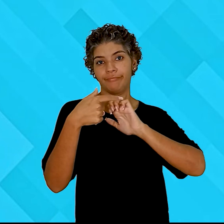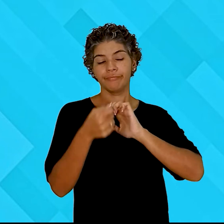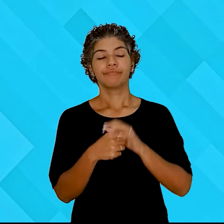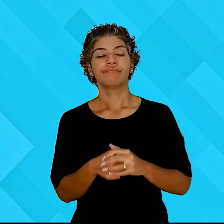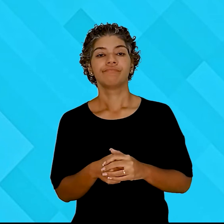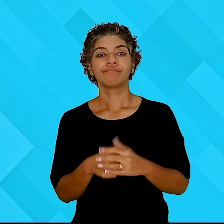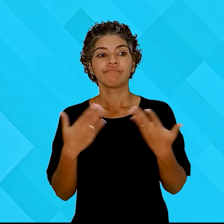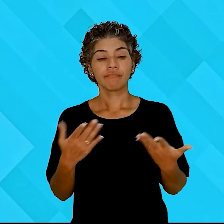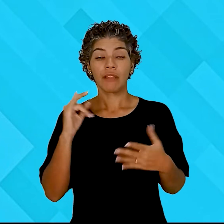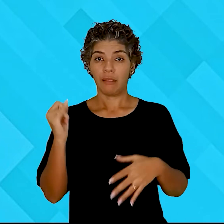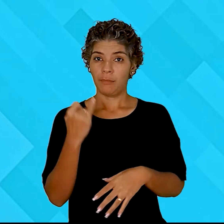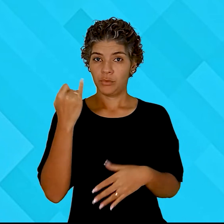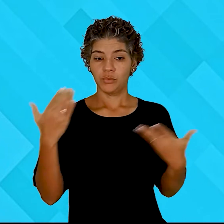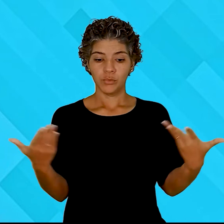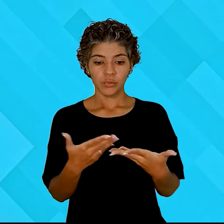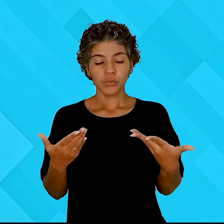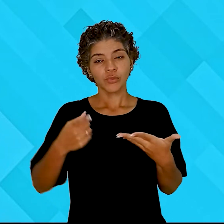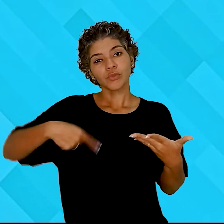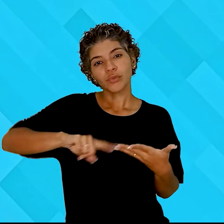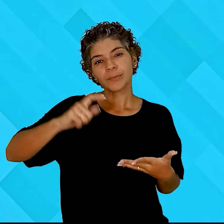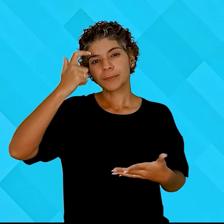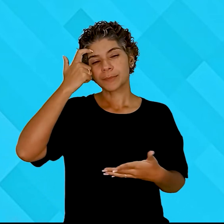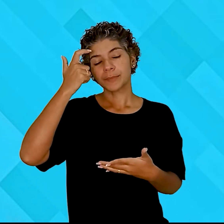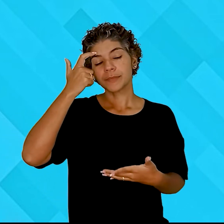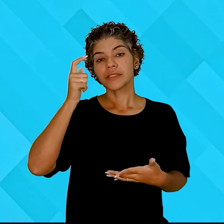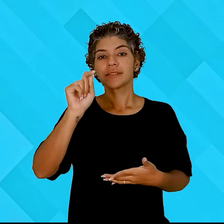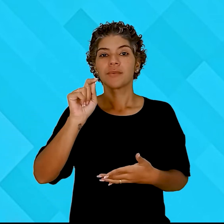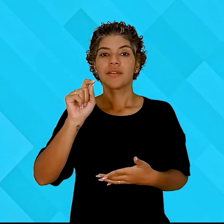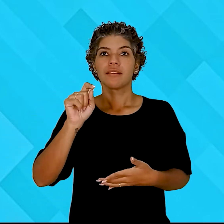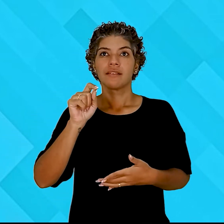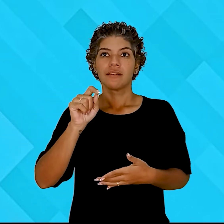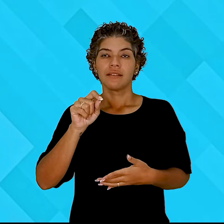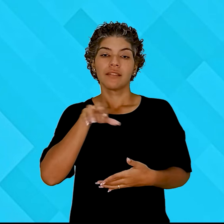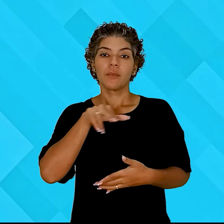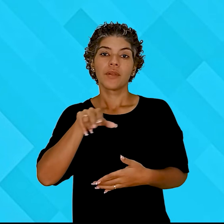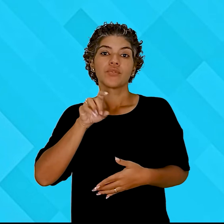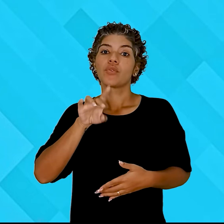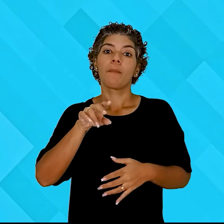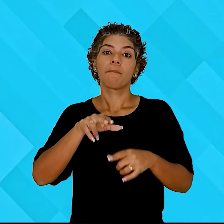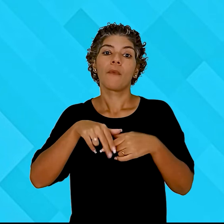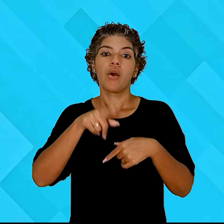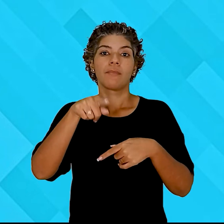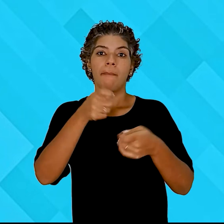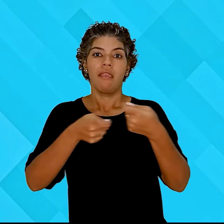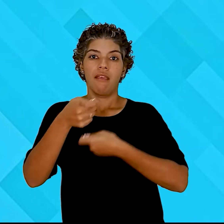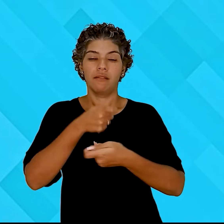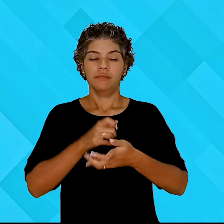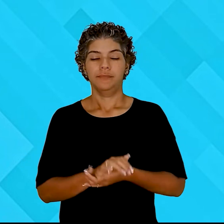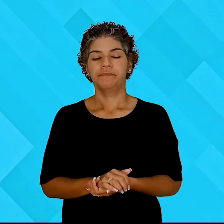formalização passa hoje por não mais uma opção, mas uma condição do próprio mercado. Gustavo, a partir do que você